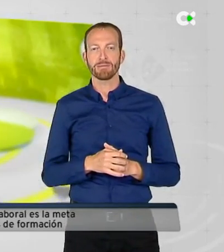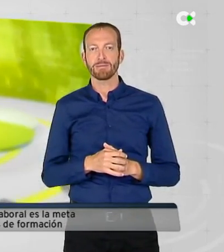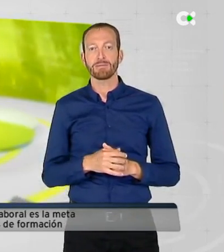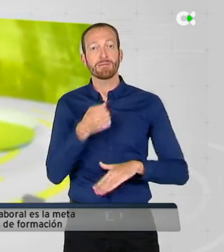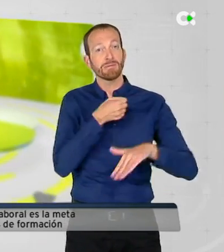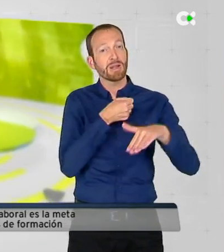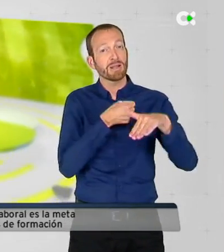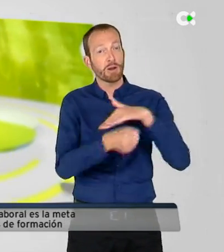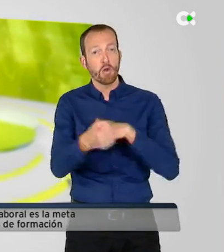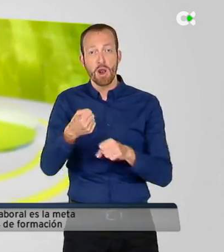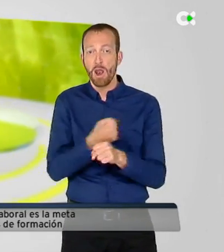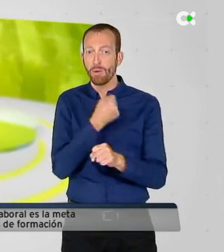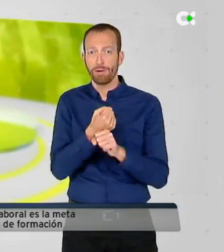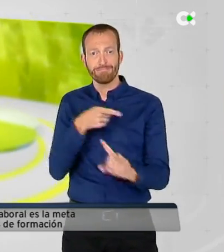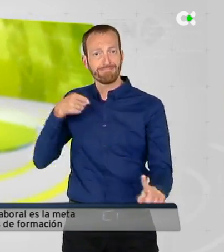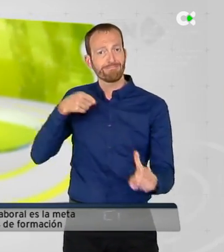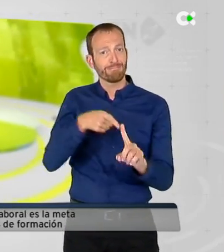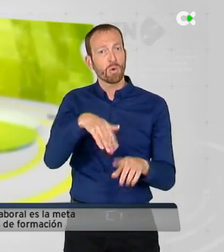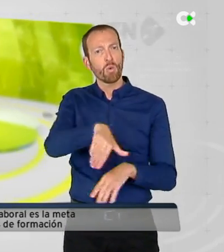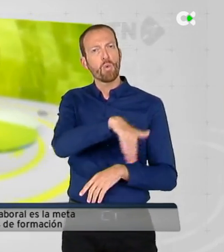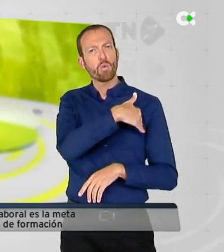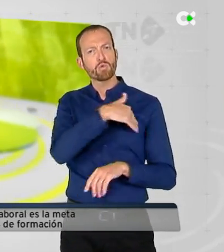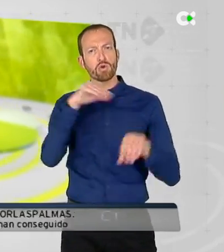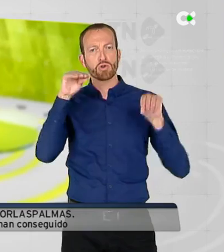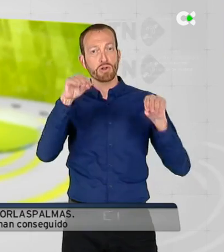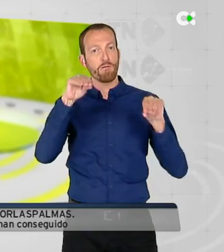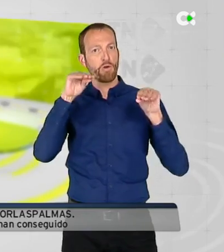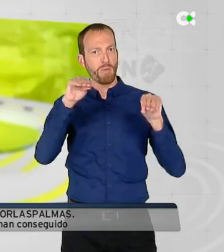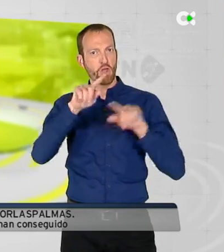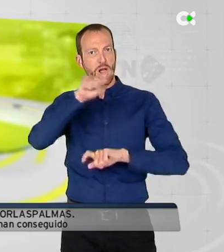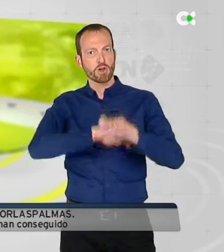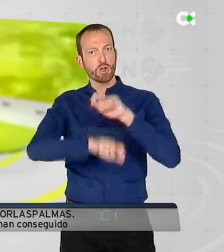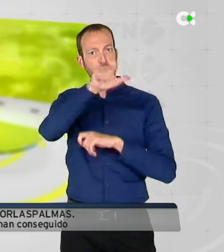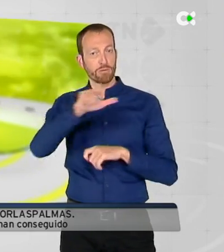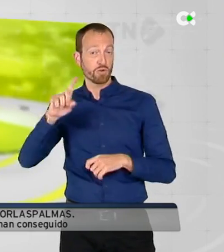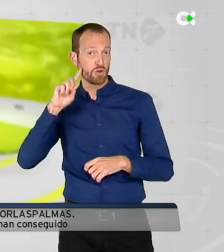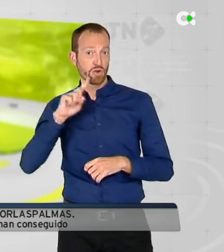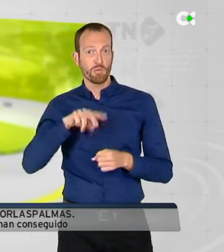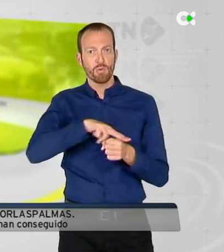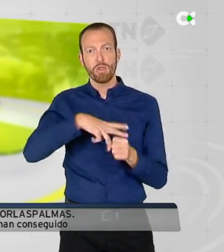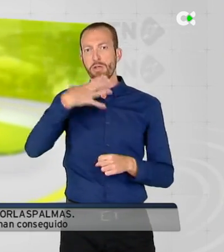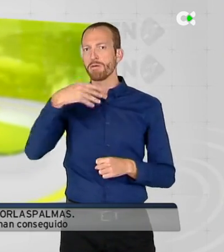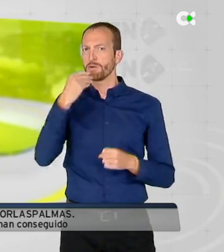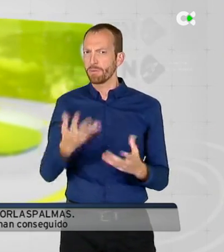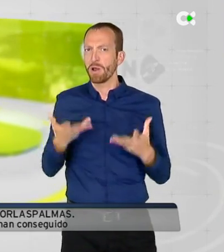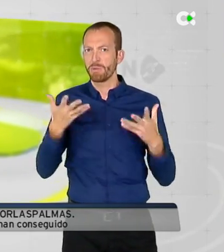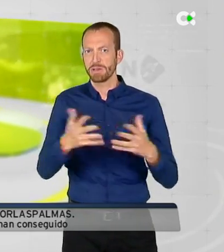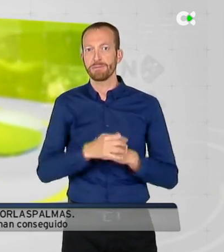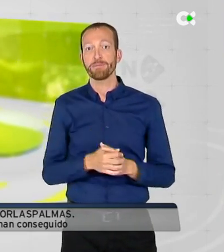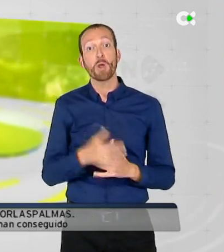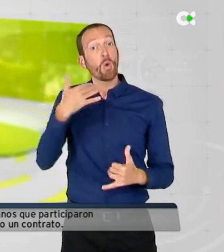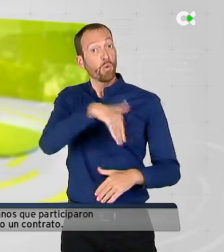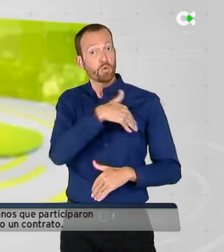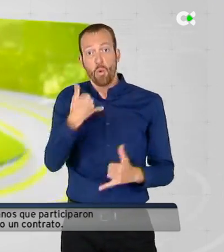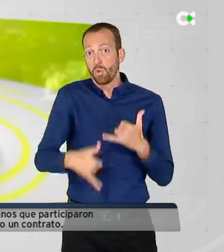La integración laboral es la meta de los cursos de formación que imparte Azor Las Palmas. Con el último han